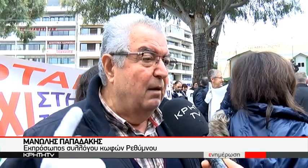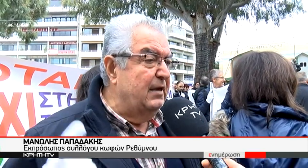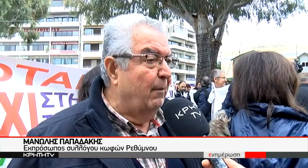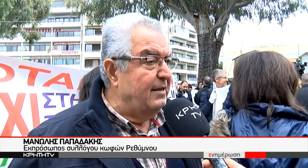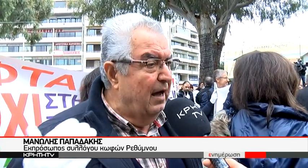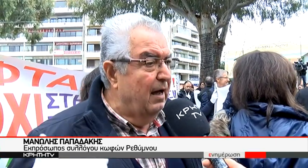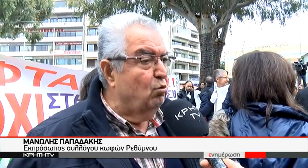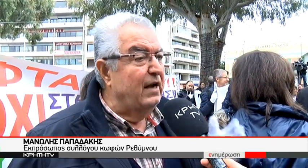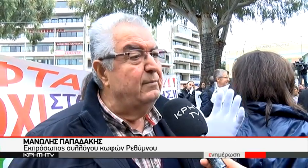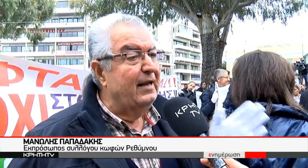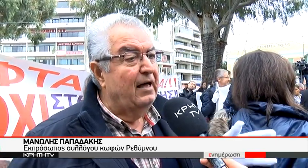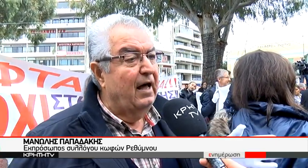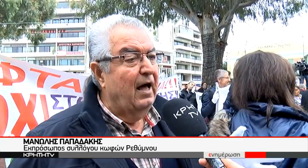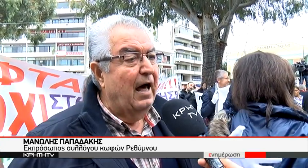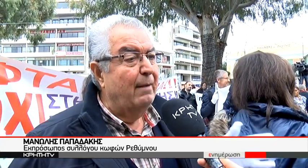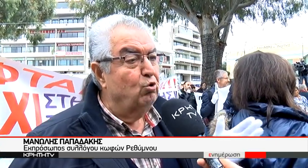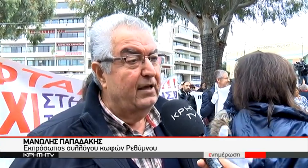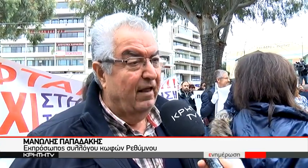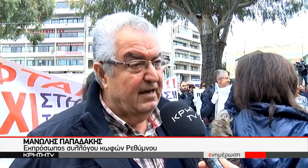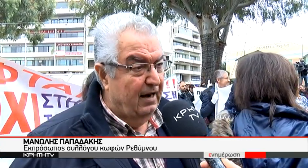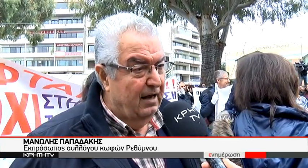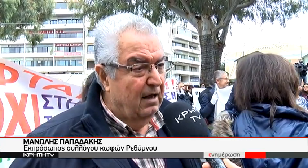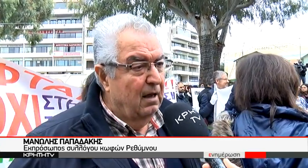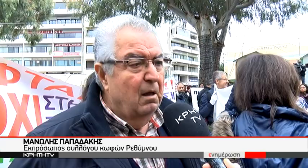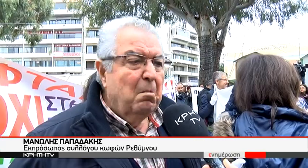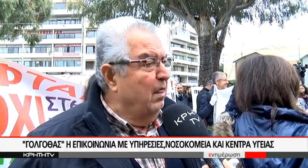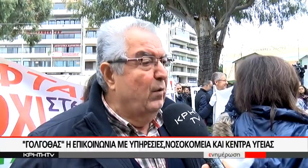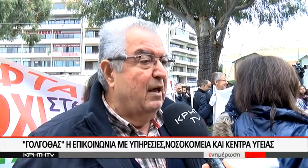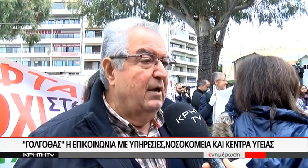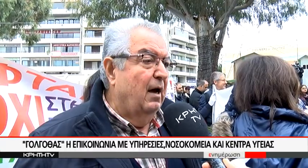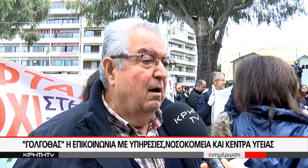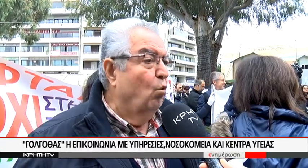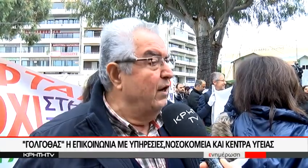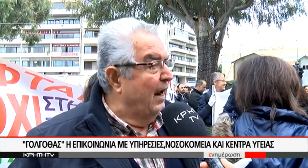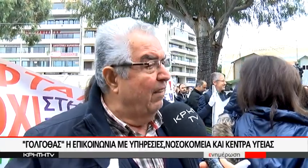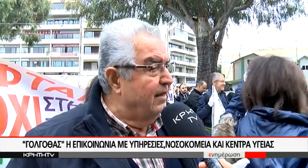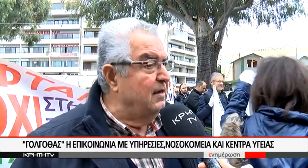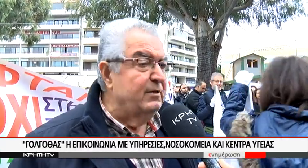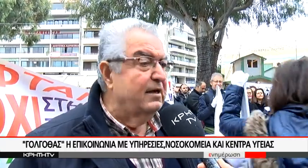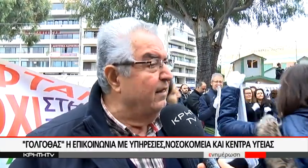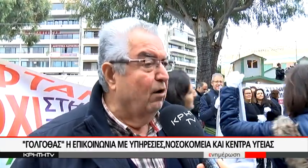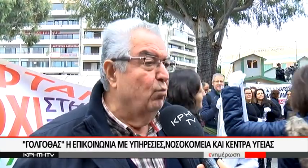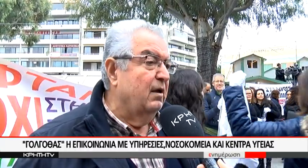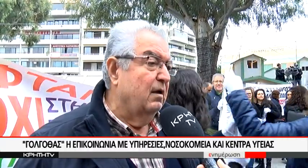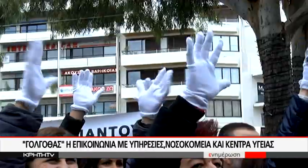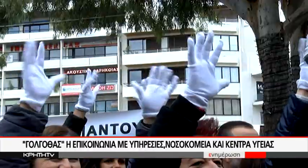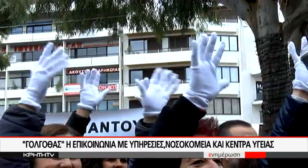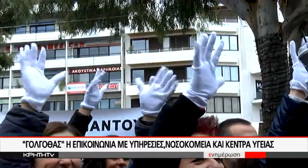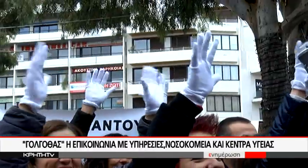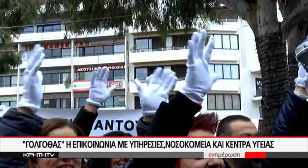μία παλιά, τώρα στην Πάτα ανακούει την σκάλα. Δεν έχουμε ταινία. Όλη η Ελλάδα έχει, εμείς στην Κρήτη δεν έχουμε. Ούτε ένας